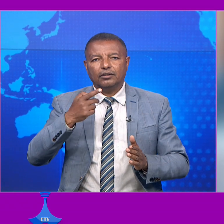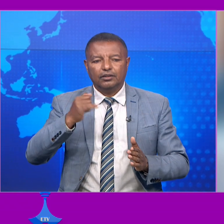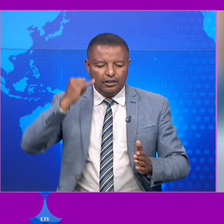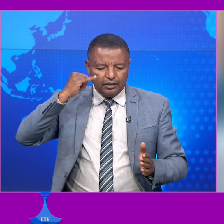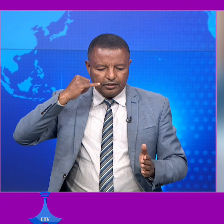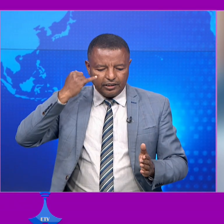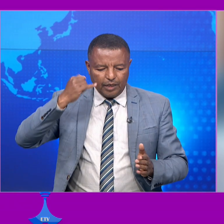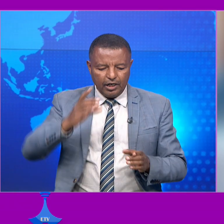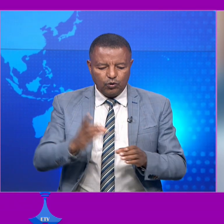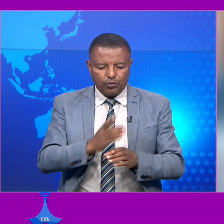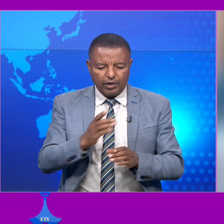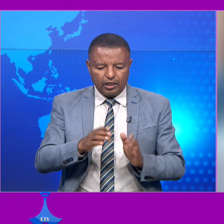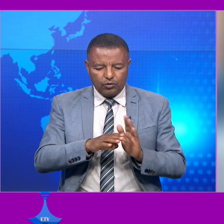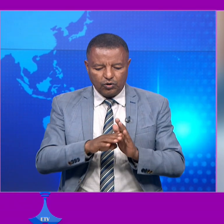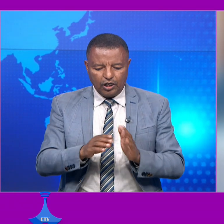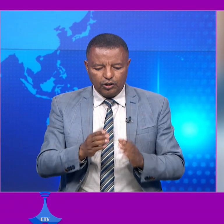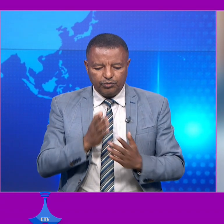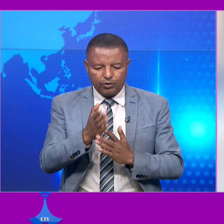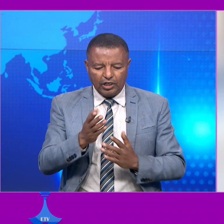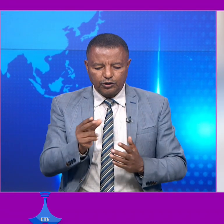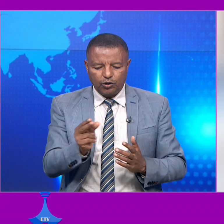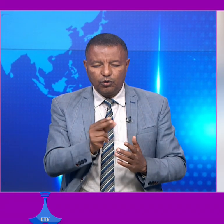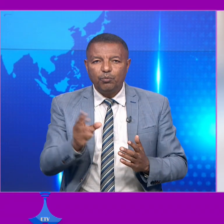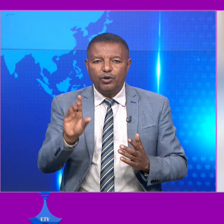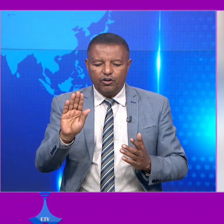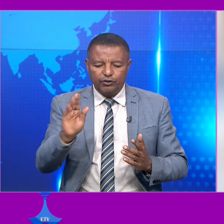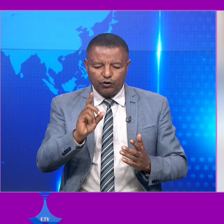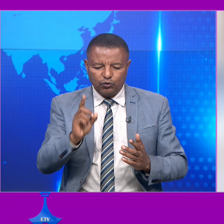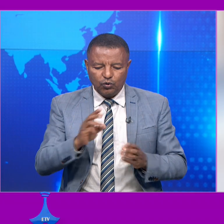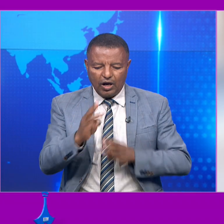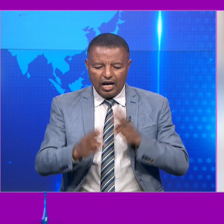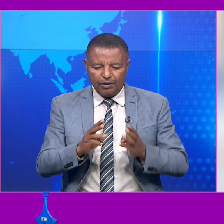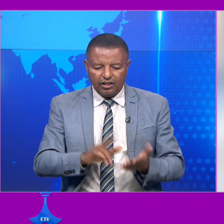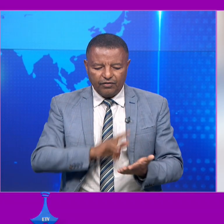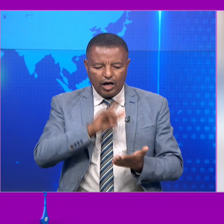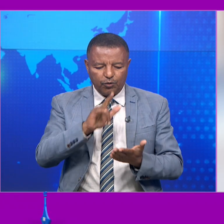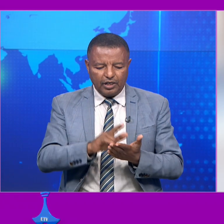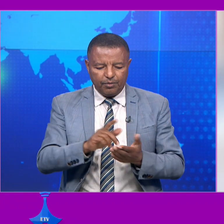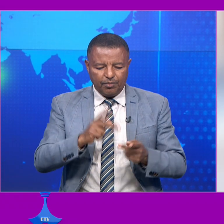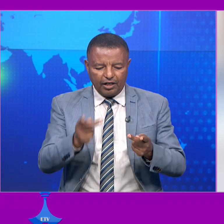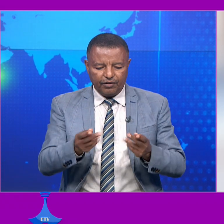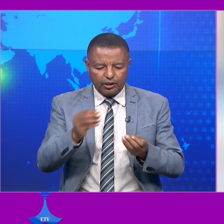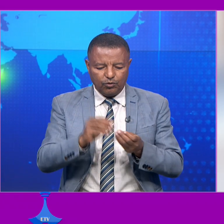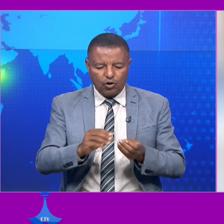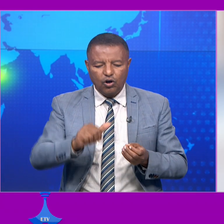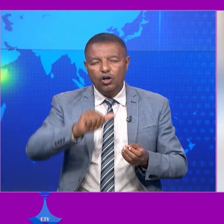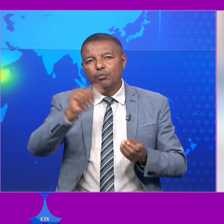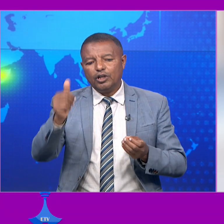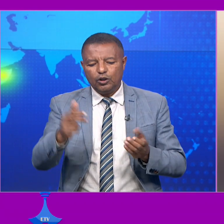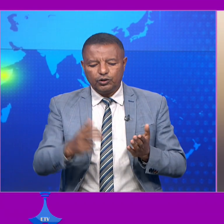ብለዋል። የጃፓን ኩባንያ ተወካዮች በበኩላቸው በቢሾፍቱ ዓለም አቀፍ አውሮፕላን ማረፊያ